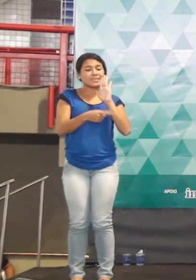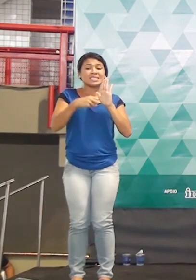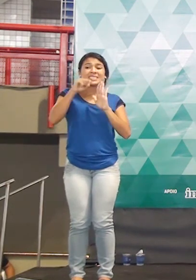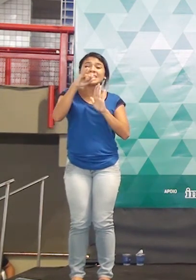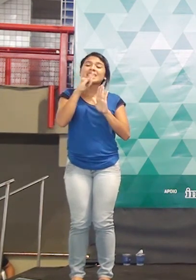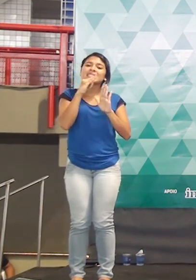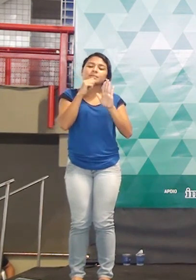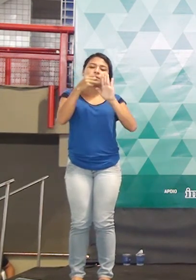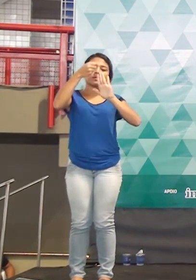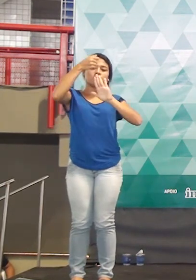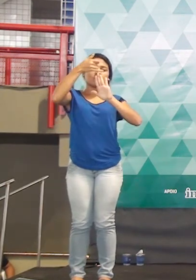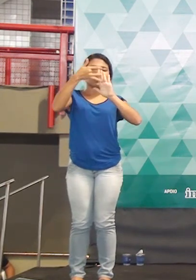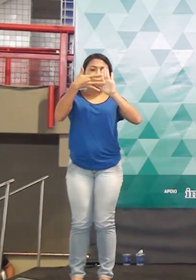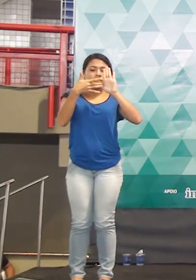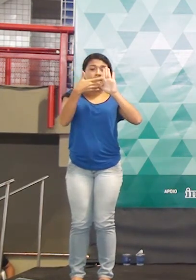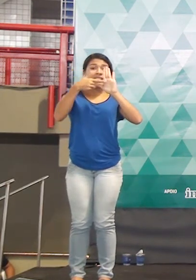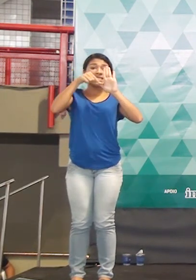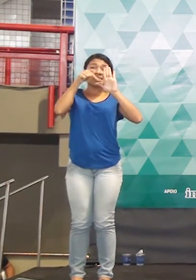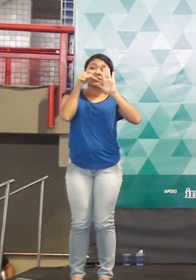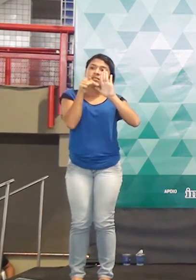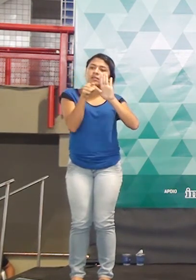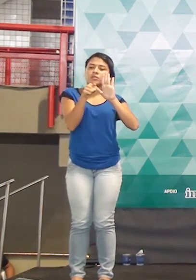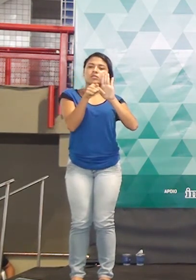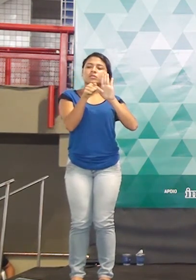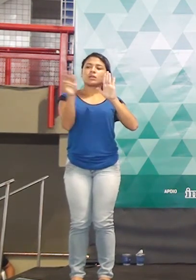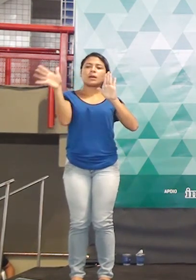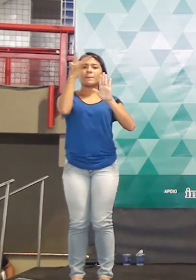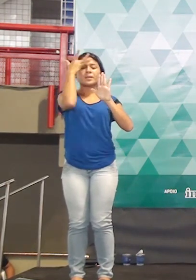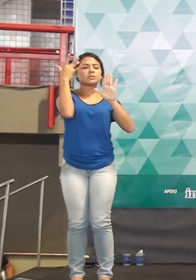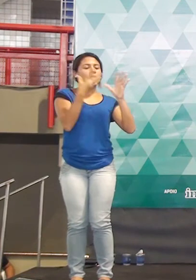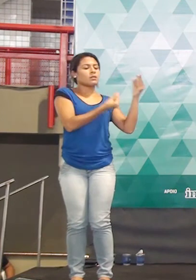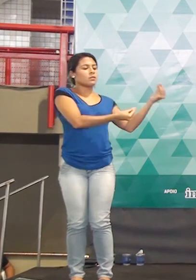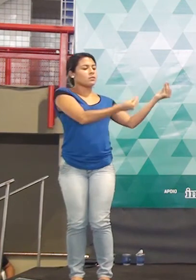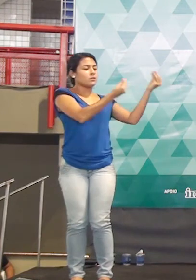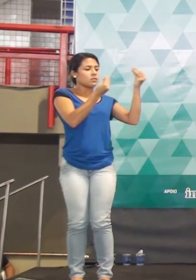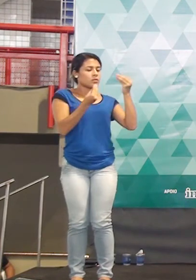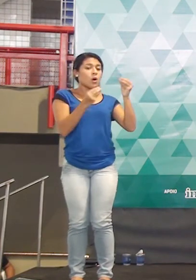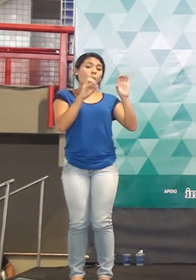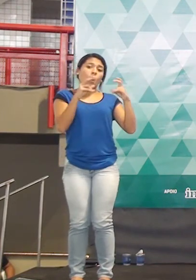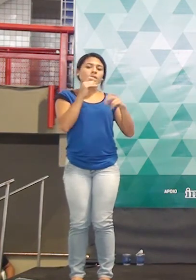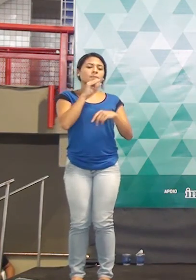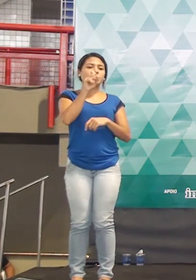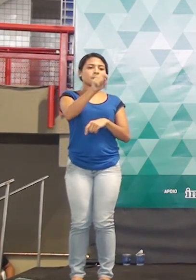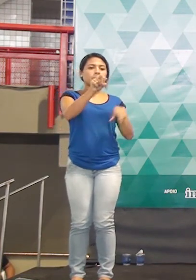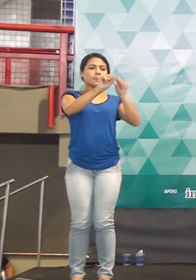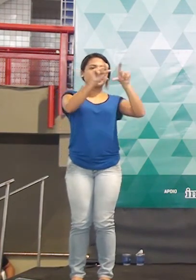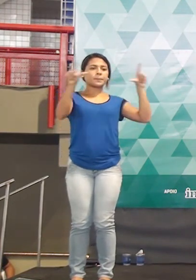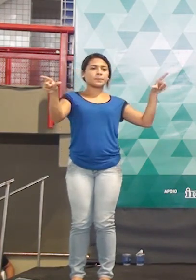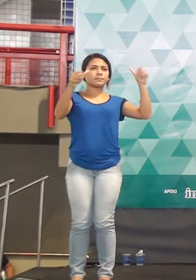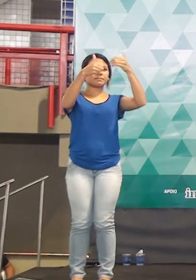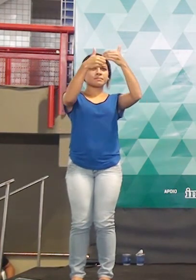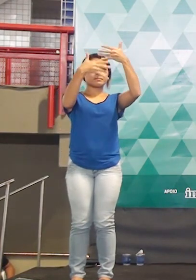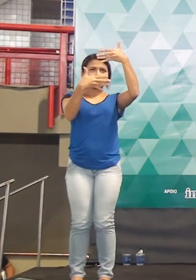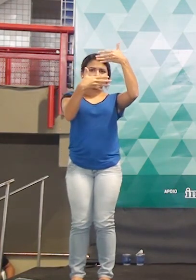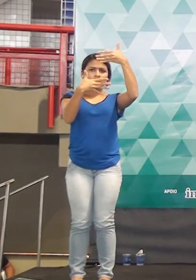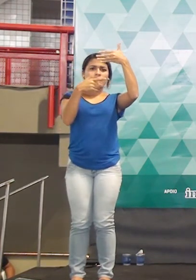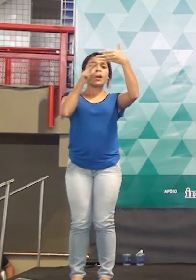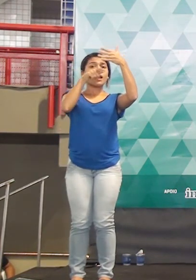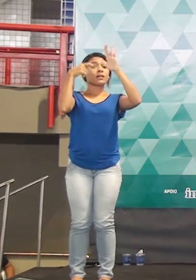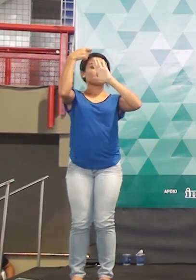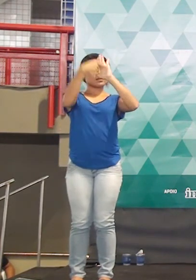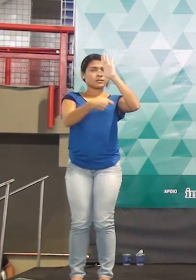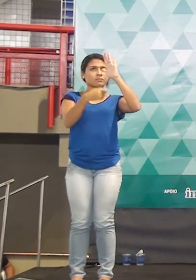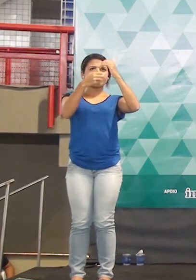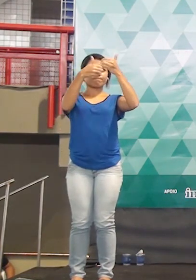aluno faz 7 linhas, quando o avaliador clica, que o texto aparece no monitor do